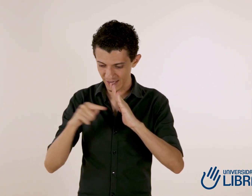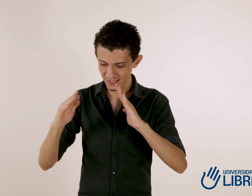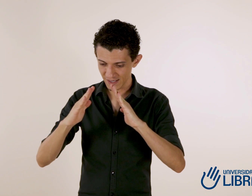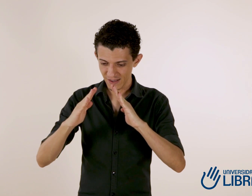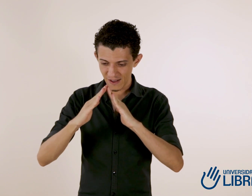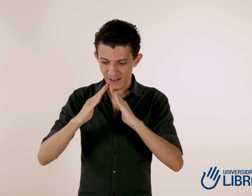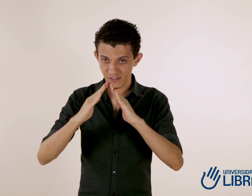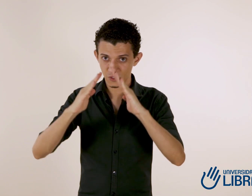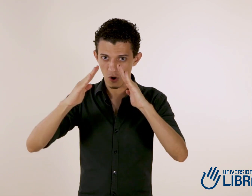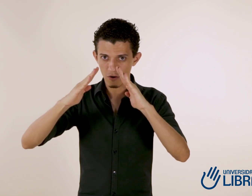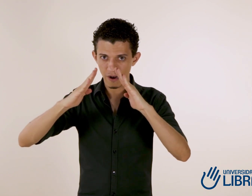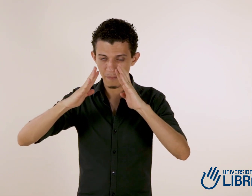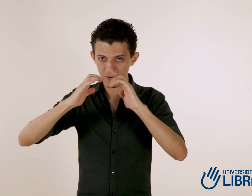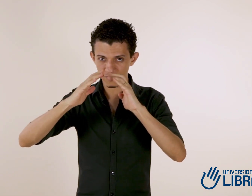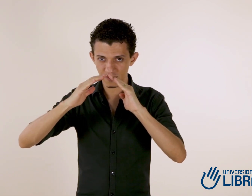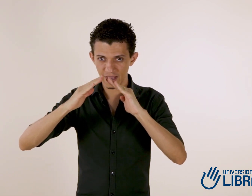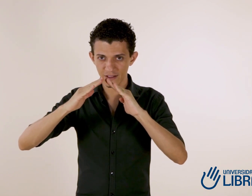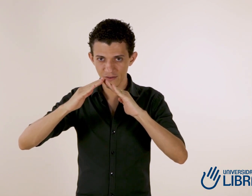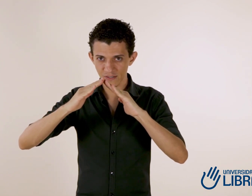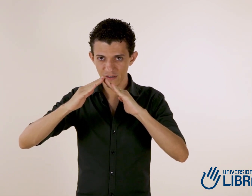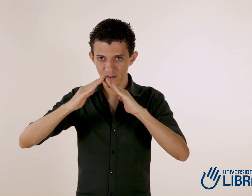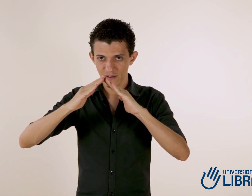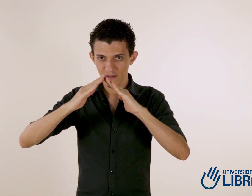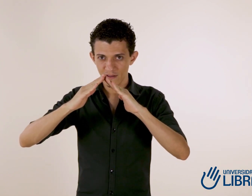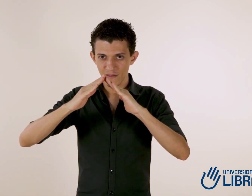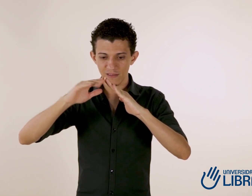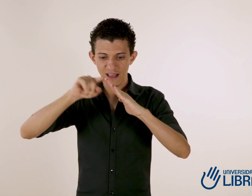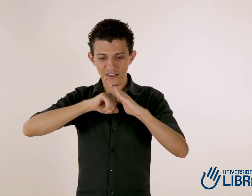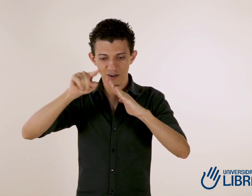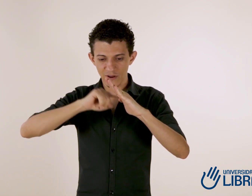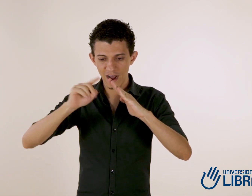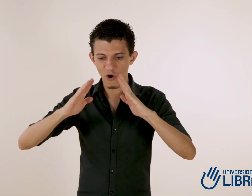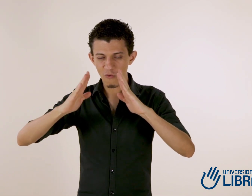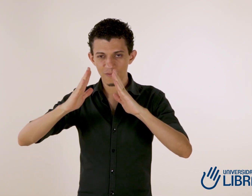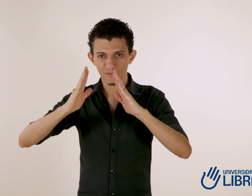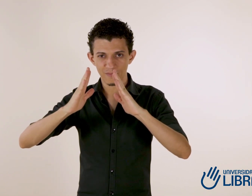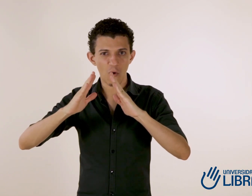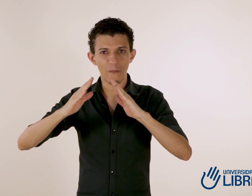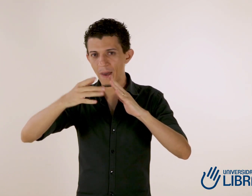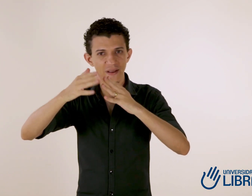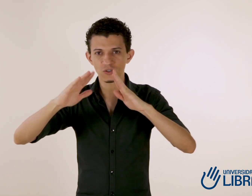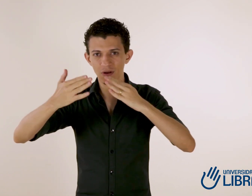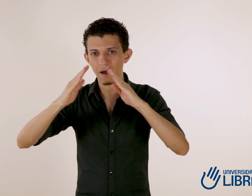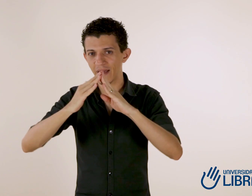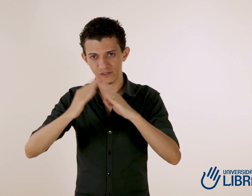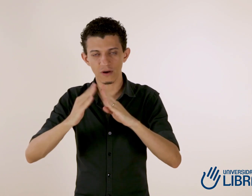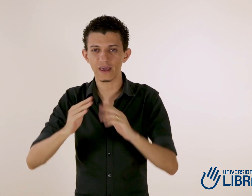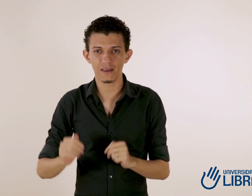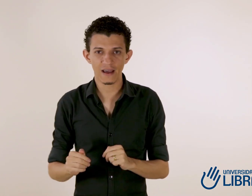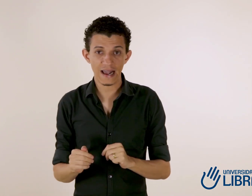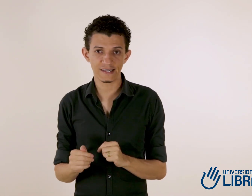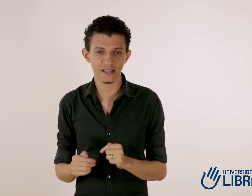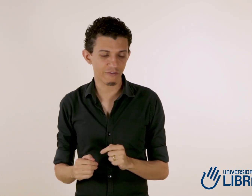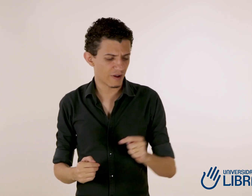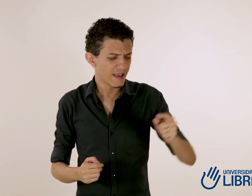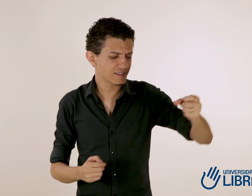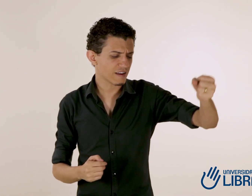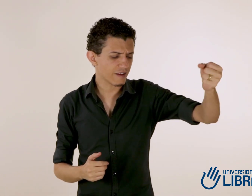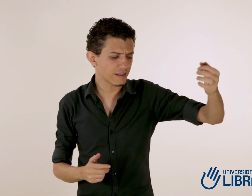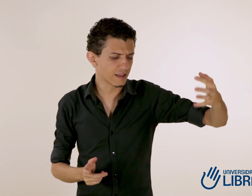concêntricas, se tocam na ponta dos dedos, na diagonal ou perpendicularmente. Ok. Aí você escreveu aquele tanto